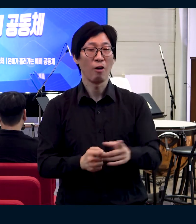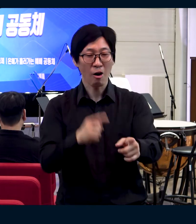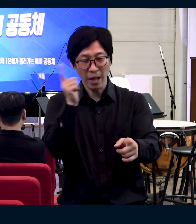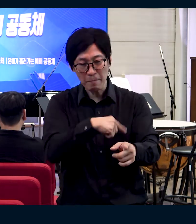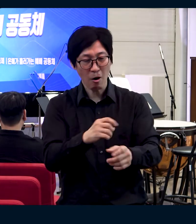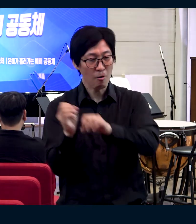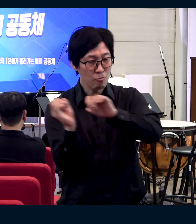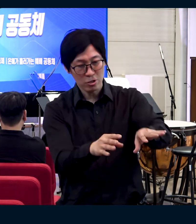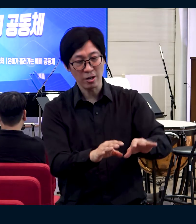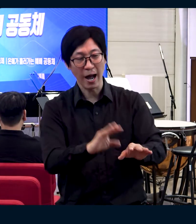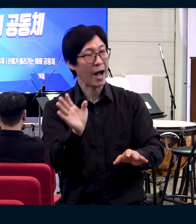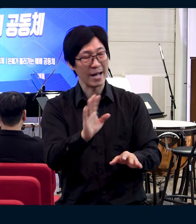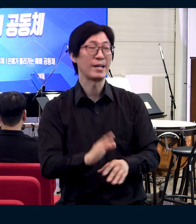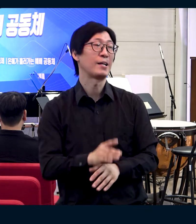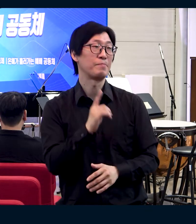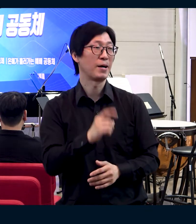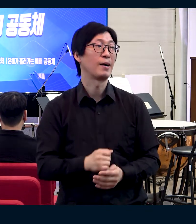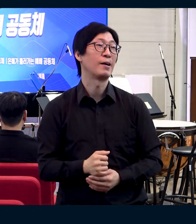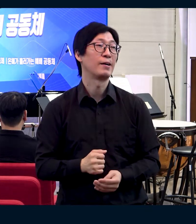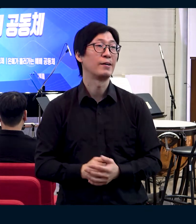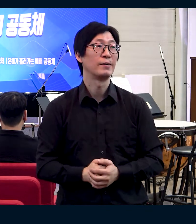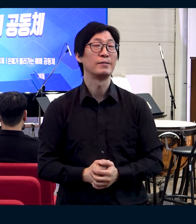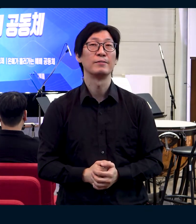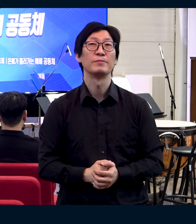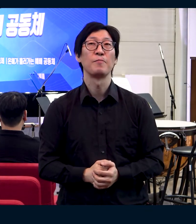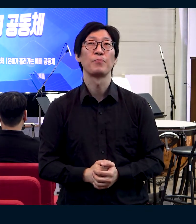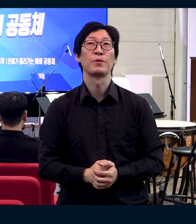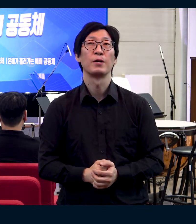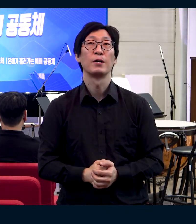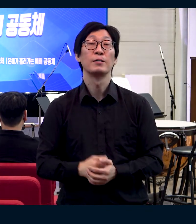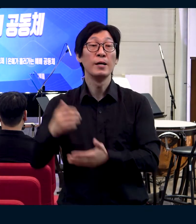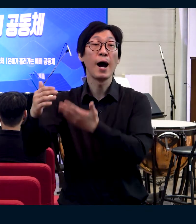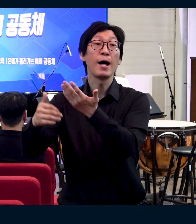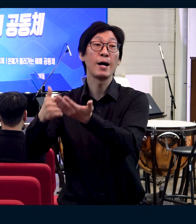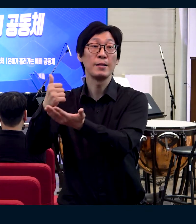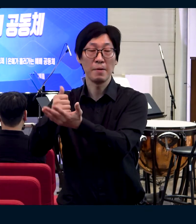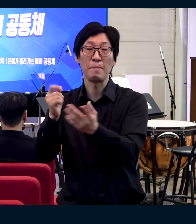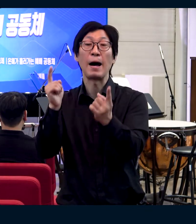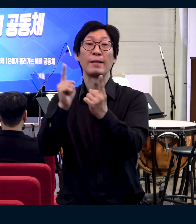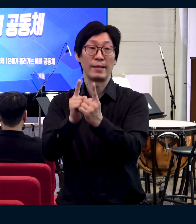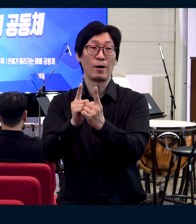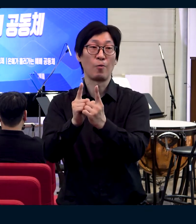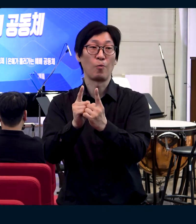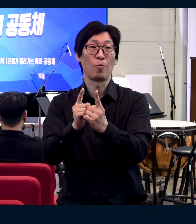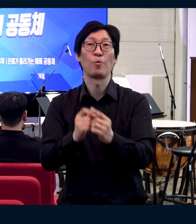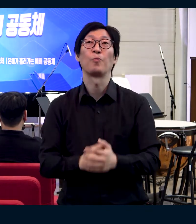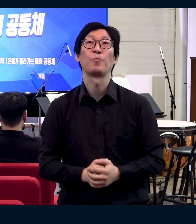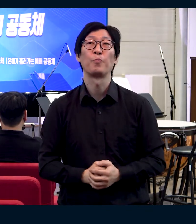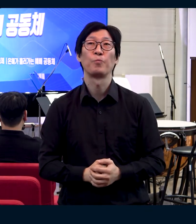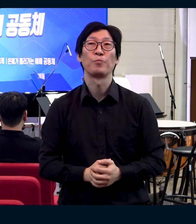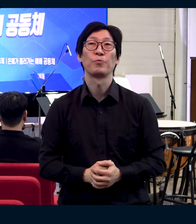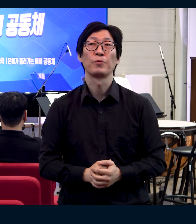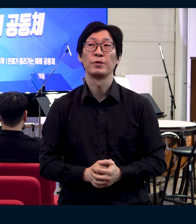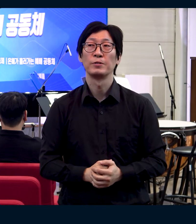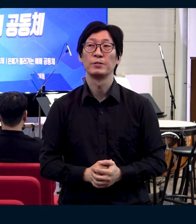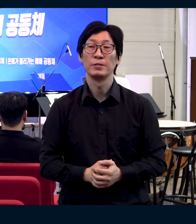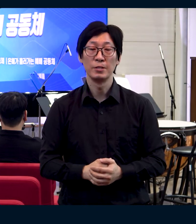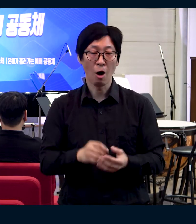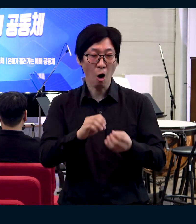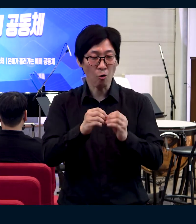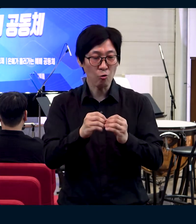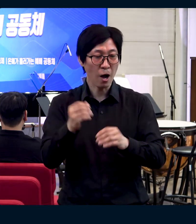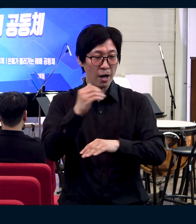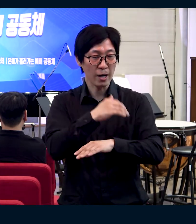말씀이죠. 자, 그런데 여기서 그런 하나님을 만나면서 그렇게